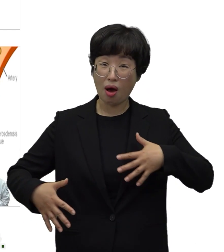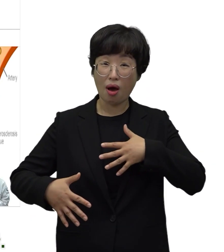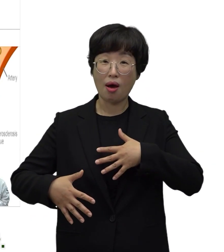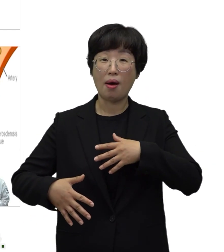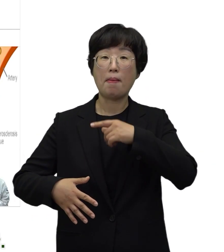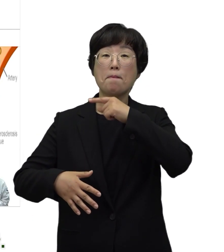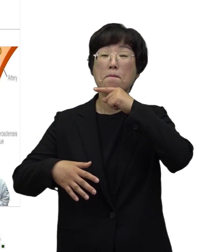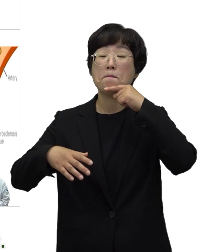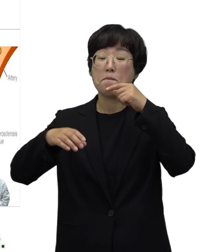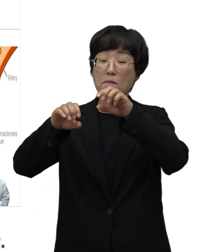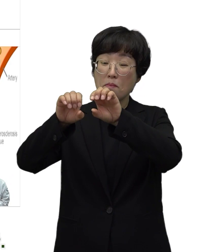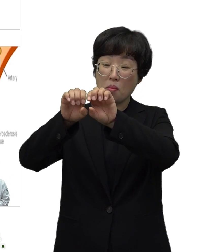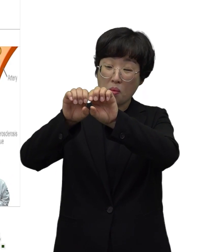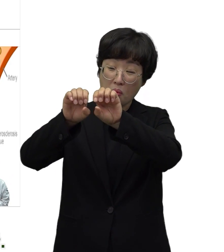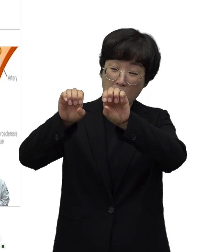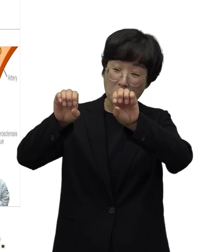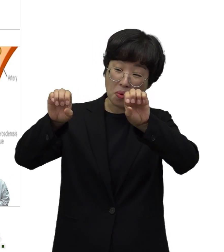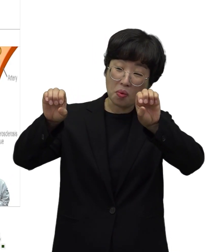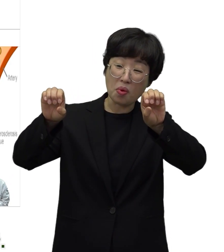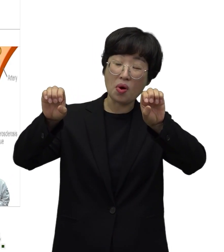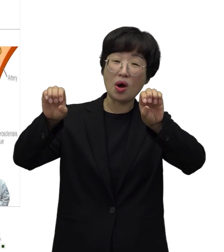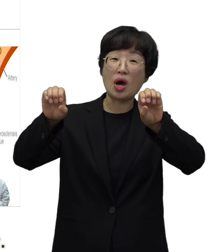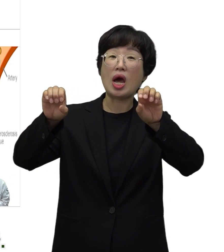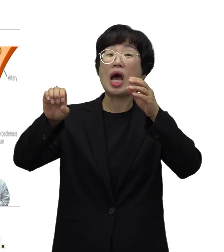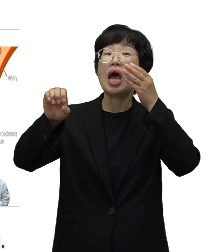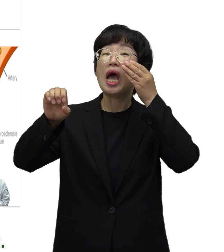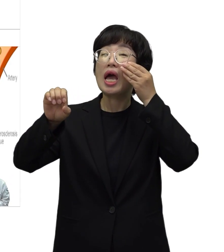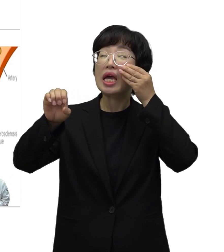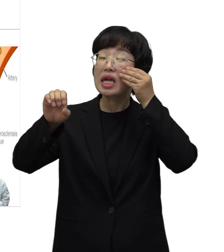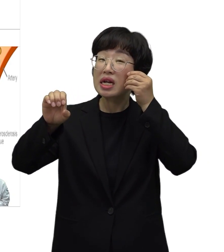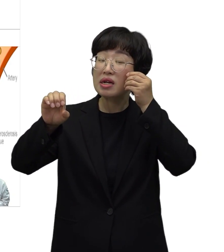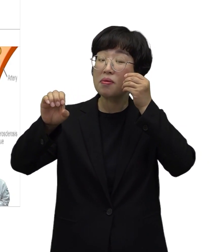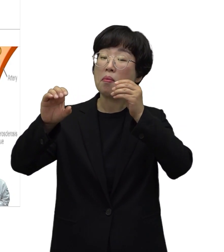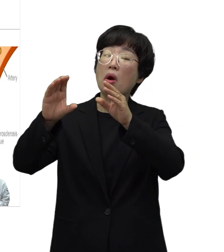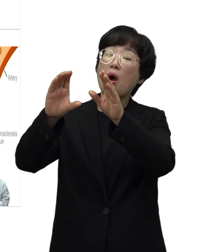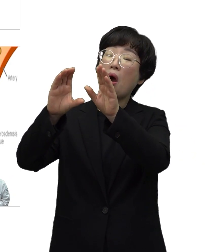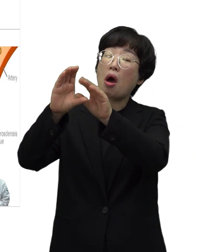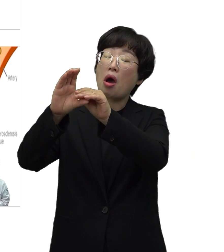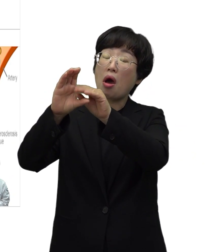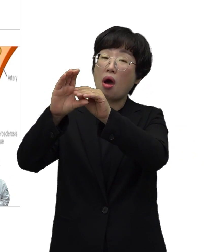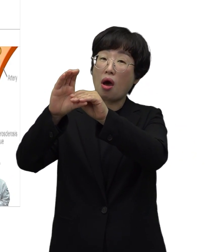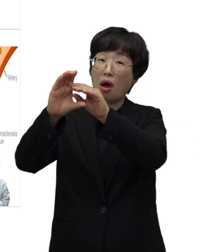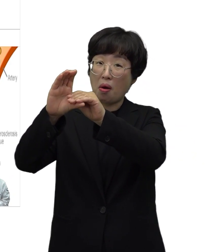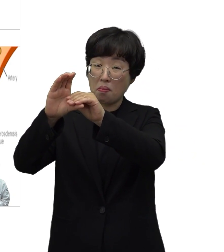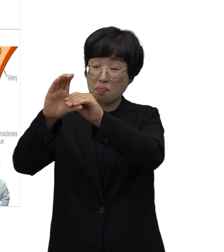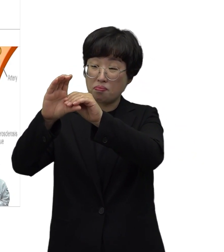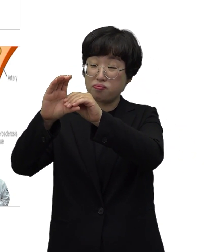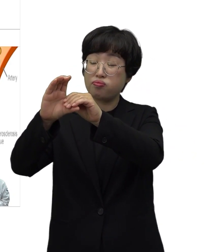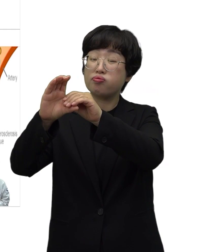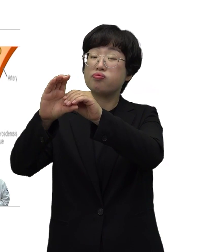경우에 이상지질혈증으로 진단받게 됩니다. 그림에서 보시듯이